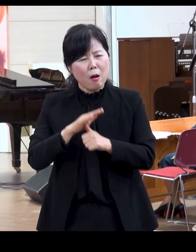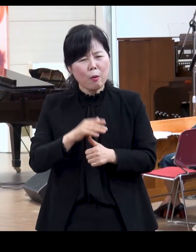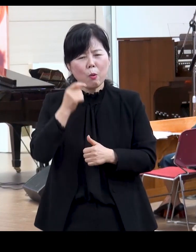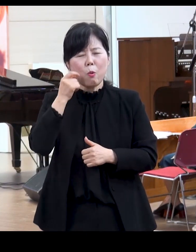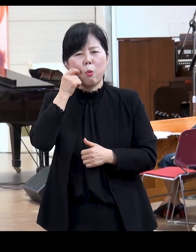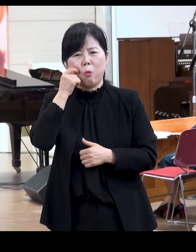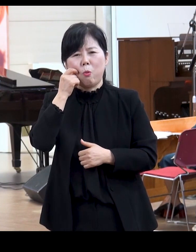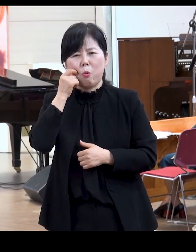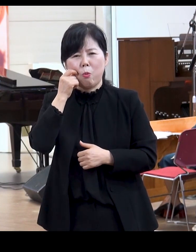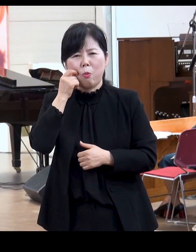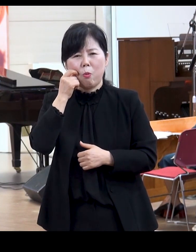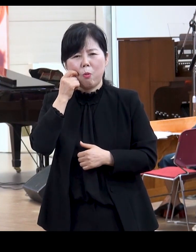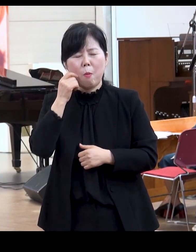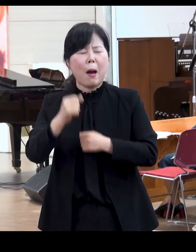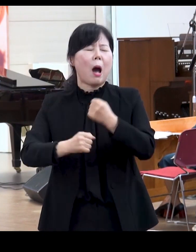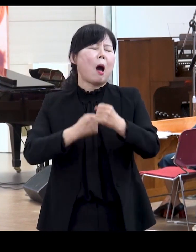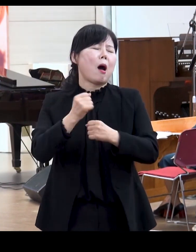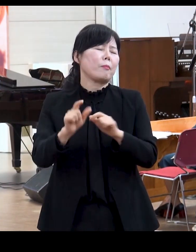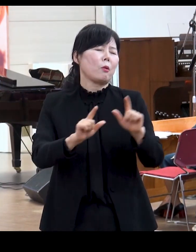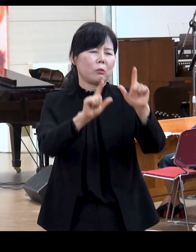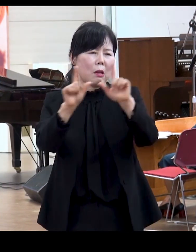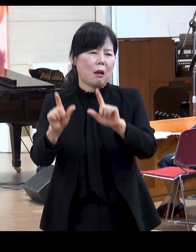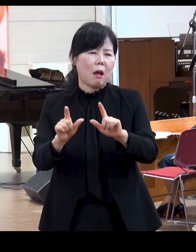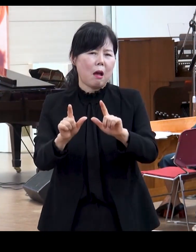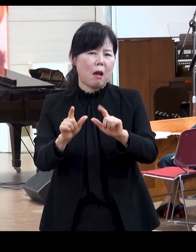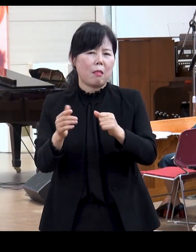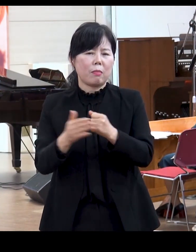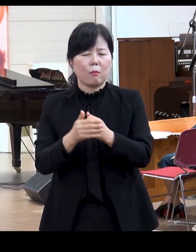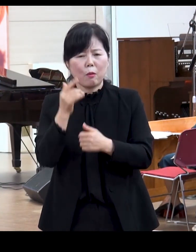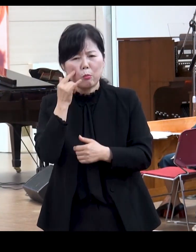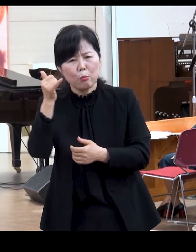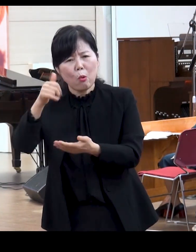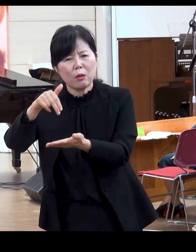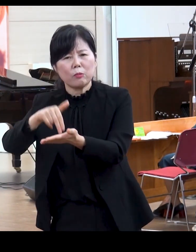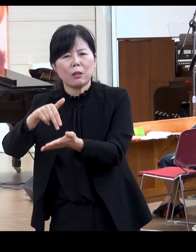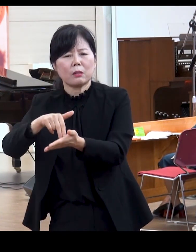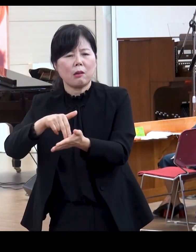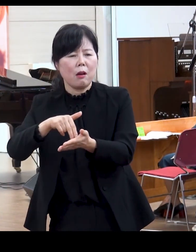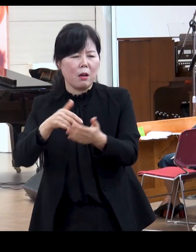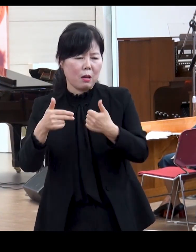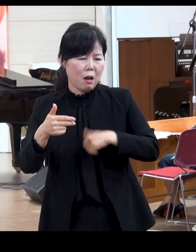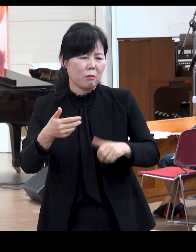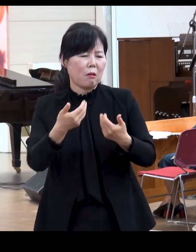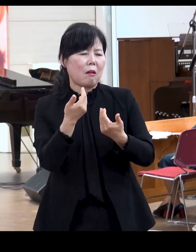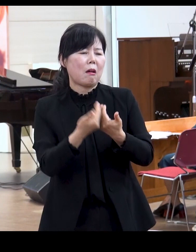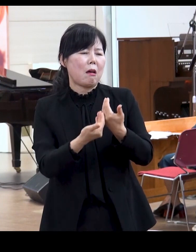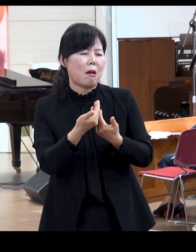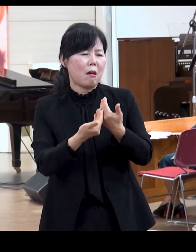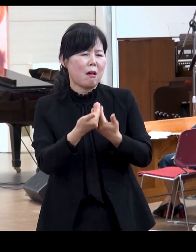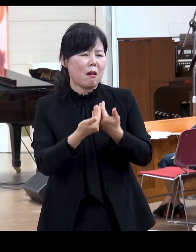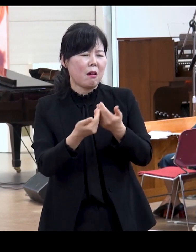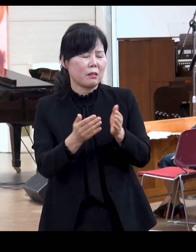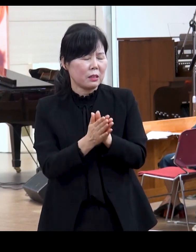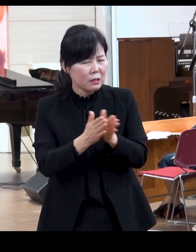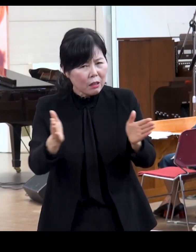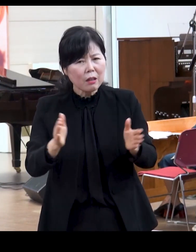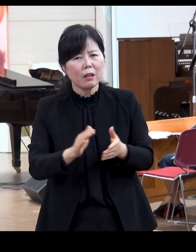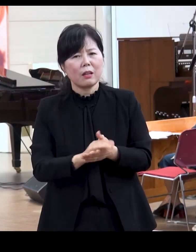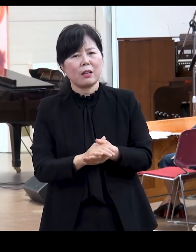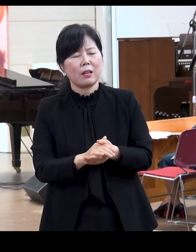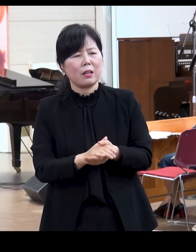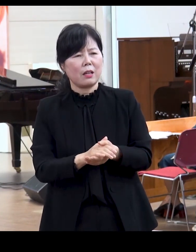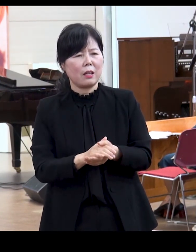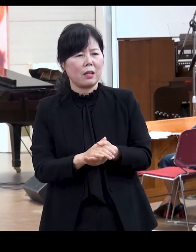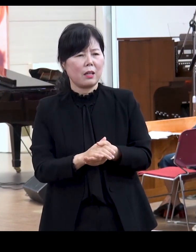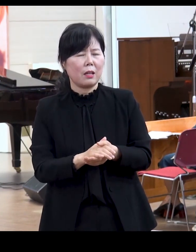완전히 그냥 막 사는 거예요. 자, 그러다 보니까 부모와 엄청난 갈등이 시작됐습니다. 그동안 한